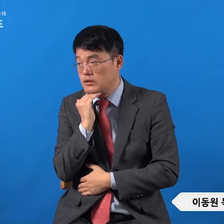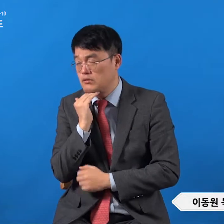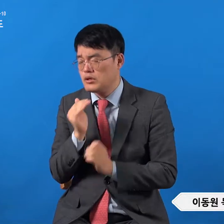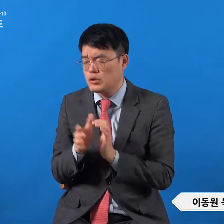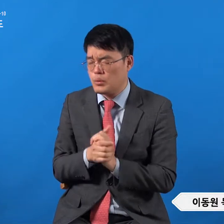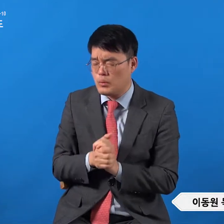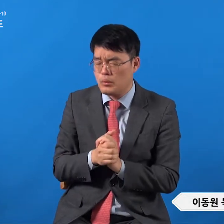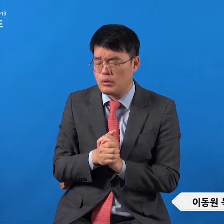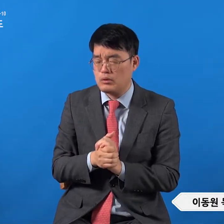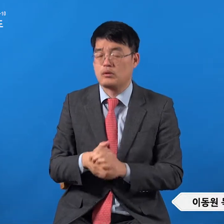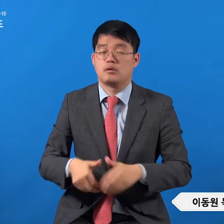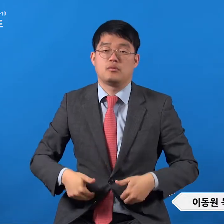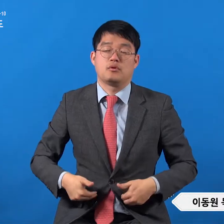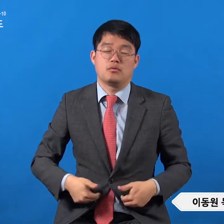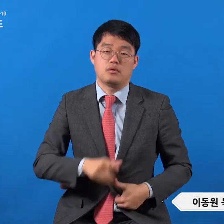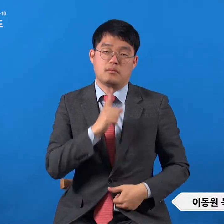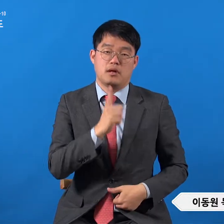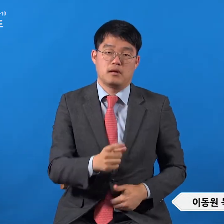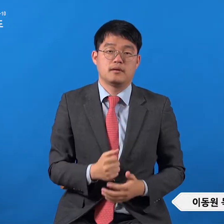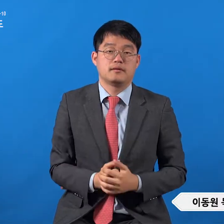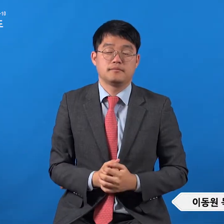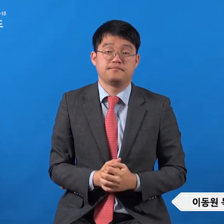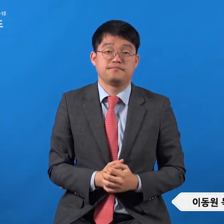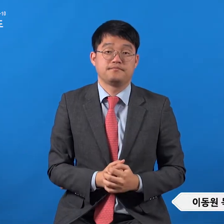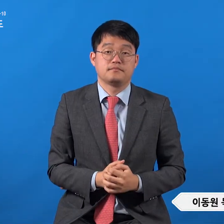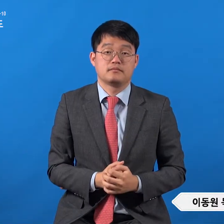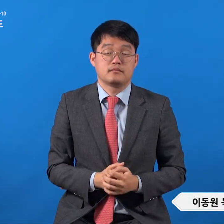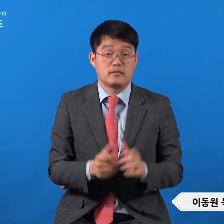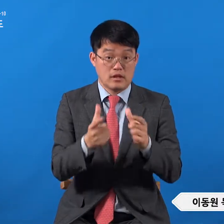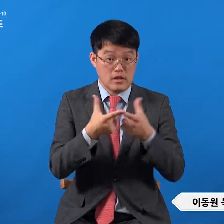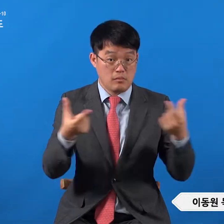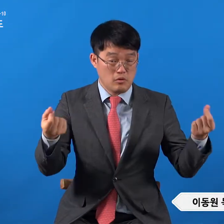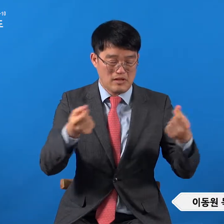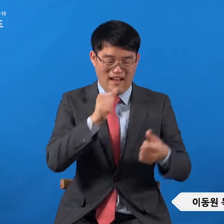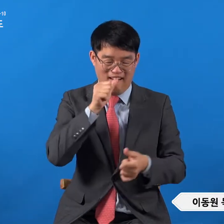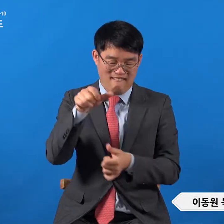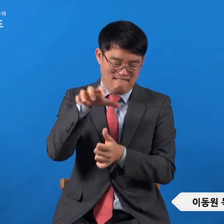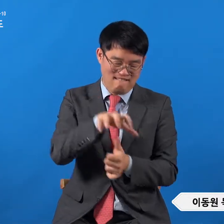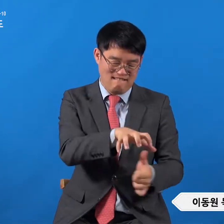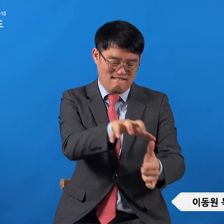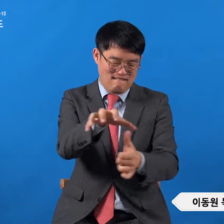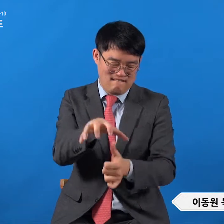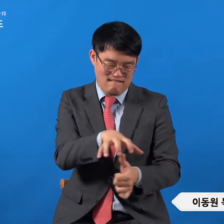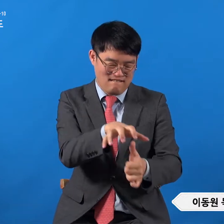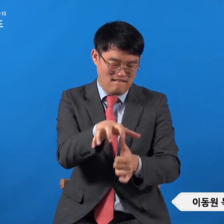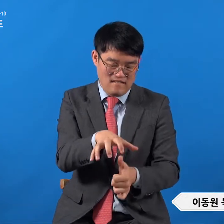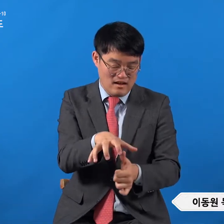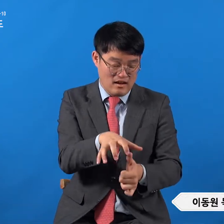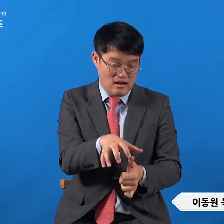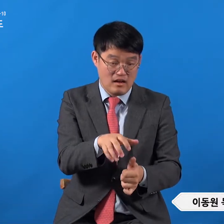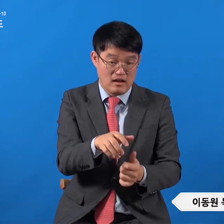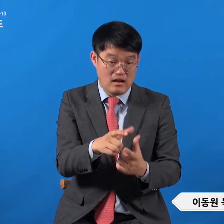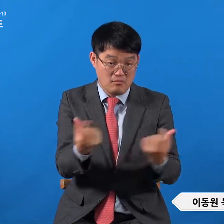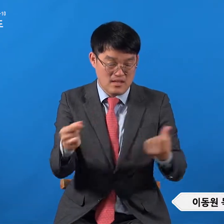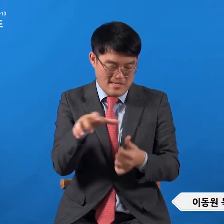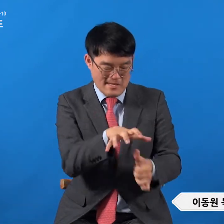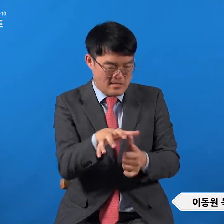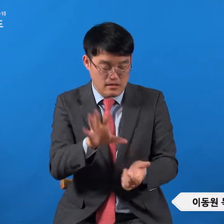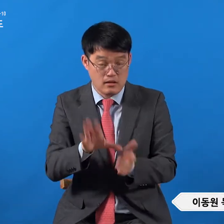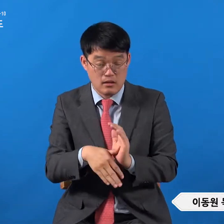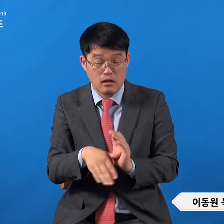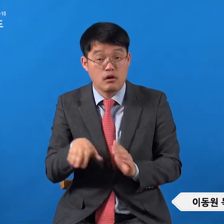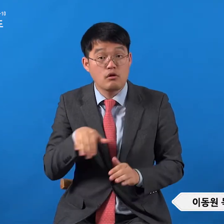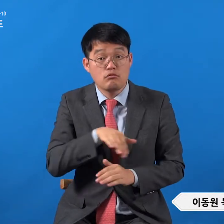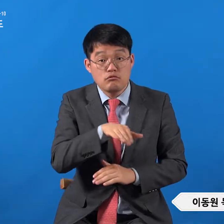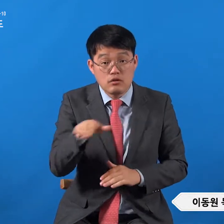기다리며 기도할 줄 알아야 한다는 것입니다. 자, 일제강점기에 우리가 민족의 자주 독립을 위해서